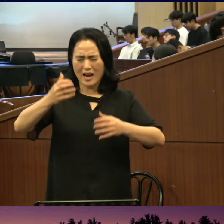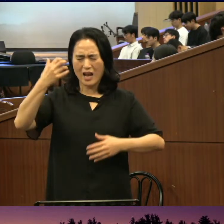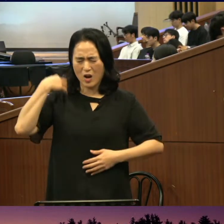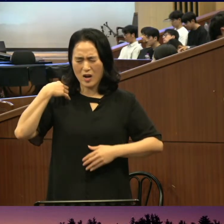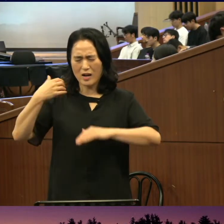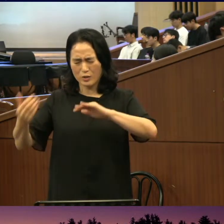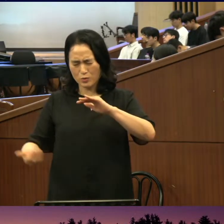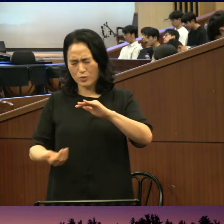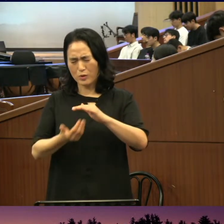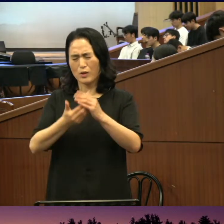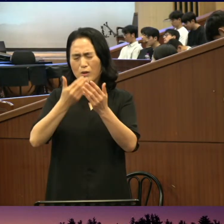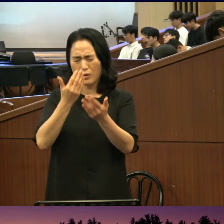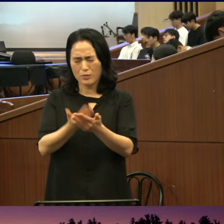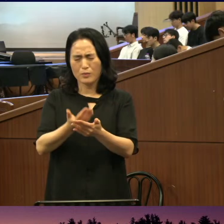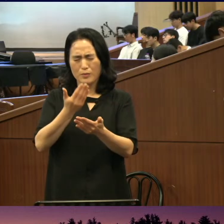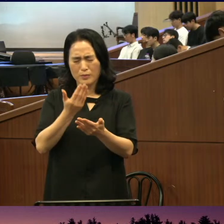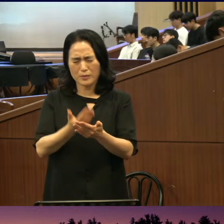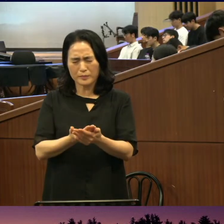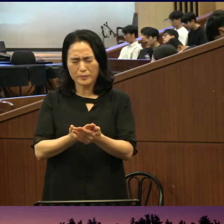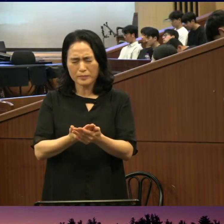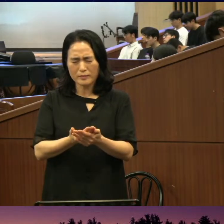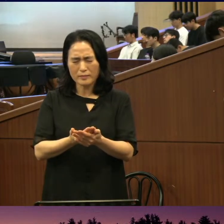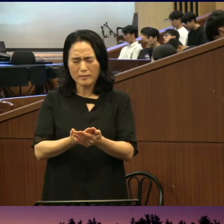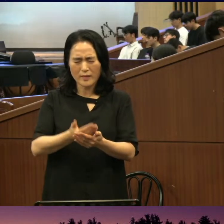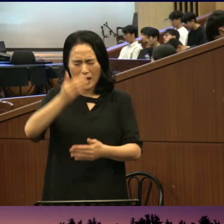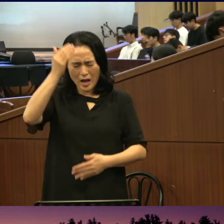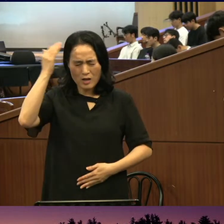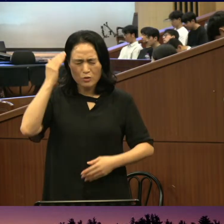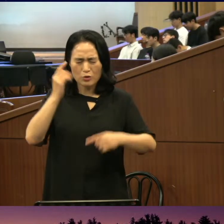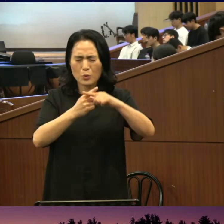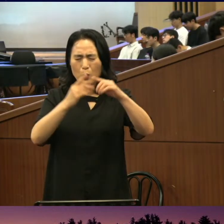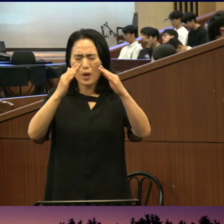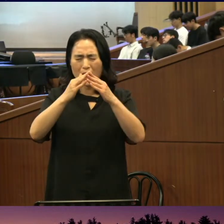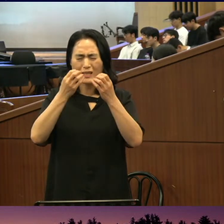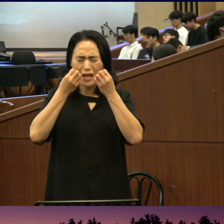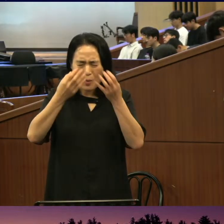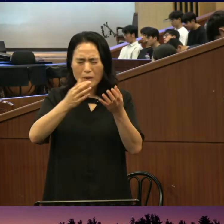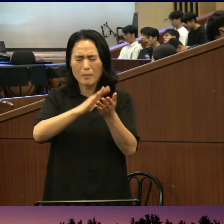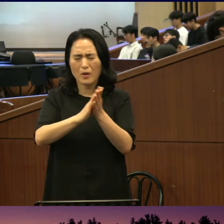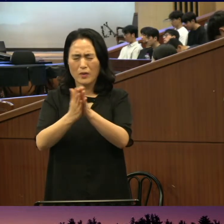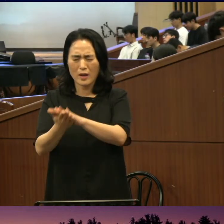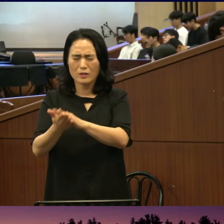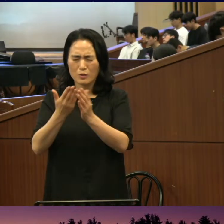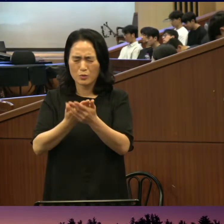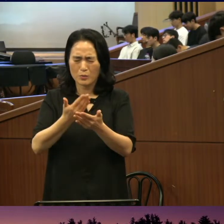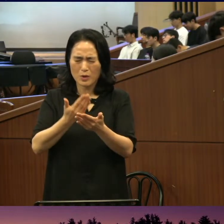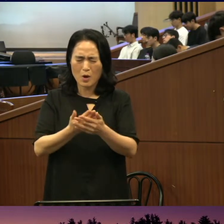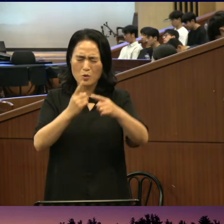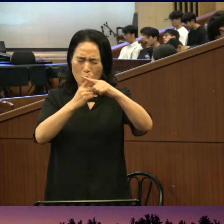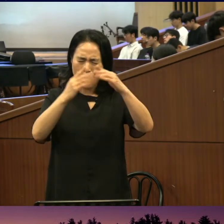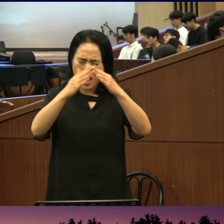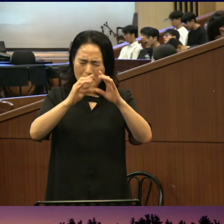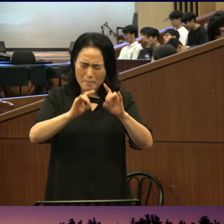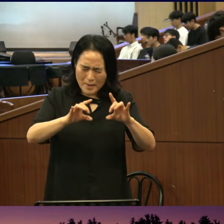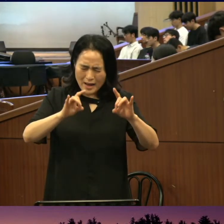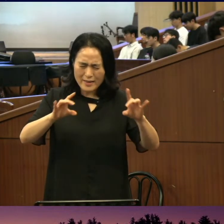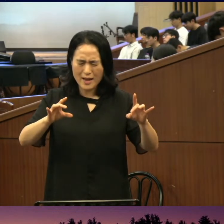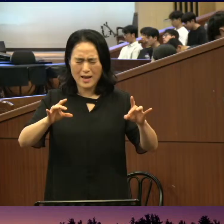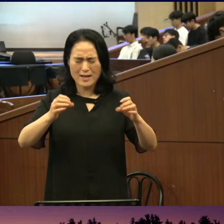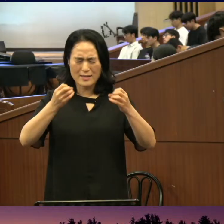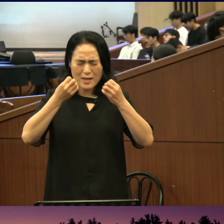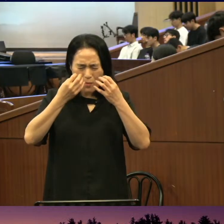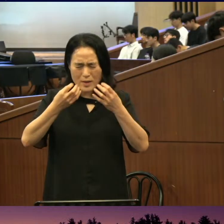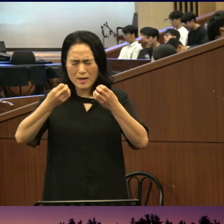될 수 있도록 도와주시옵소서. 한국교회를 새롭게 하여 주시고 교회들마다 갱신의 운동이 일어나고 개혁의 운동이